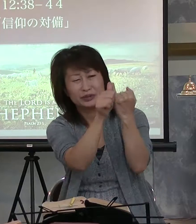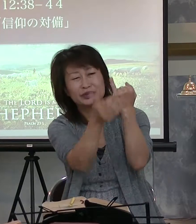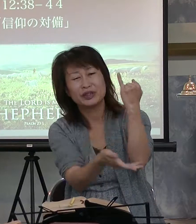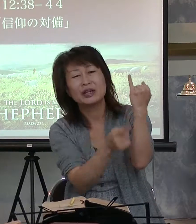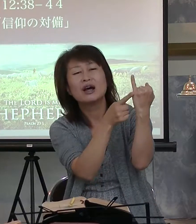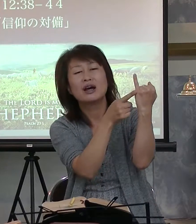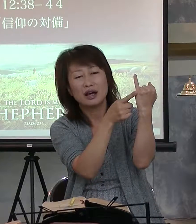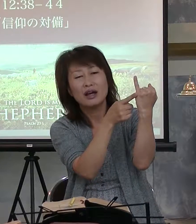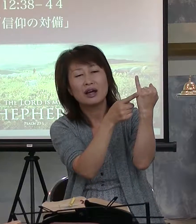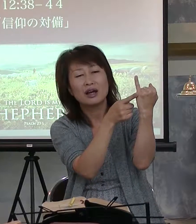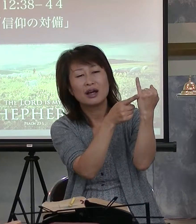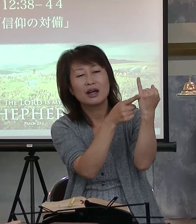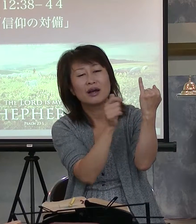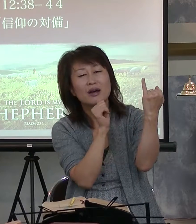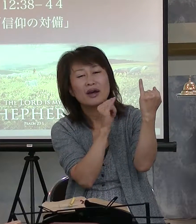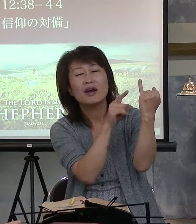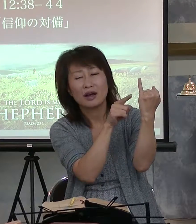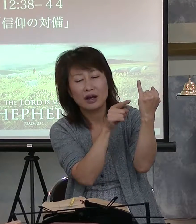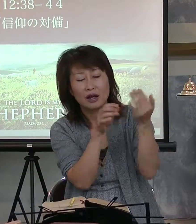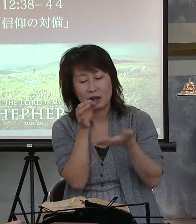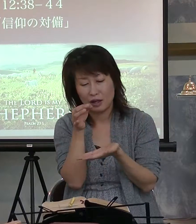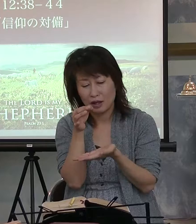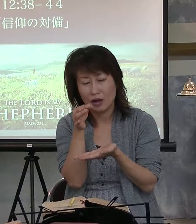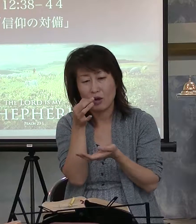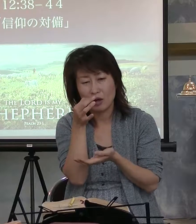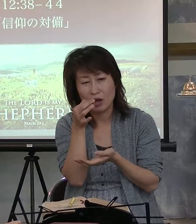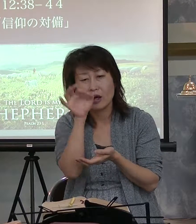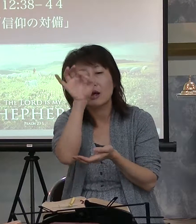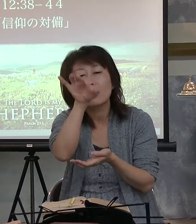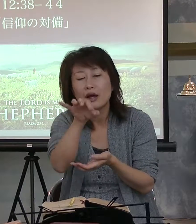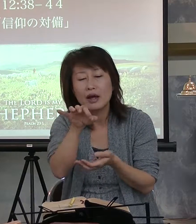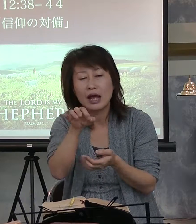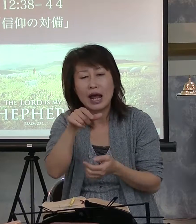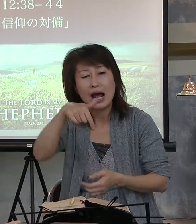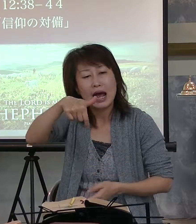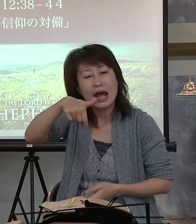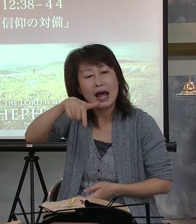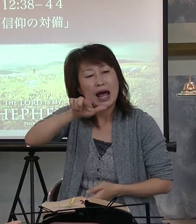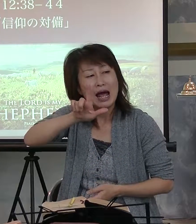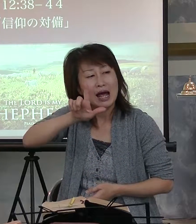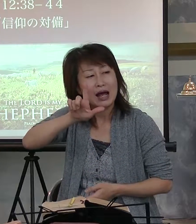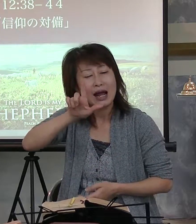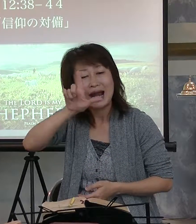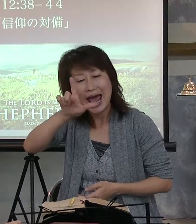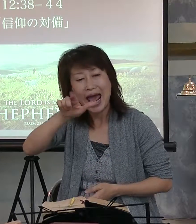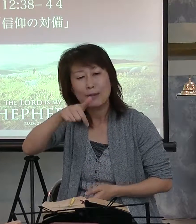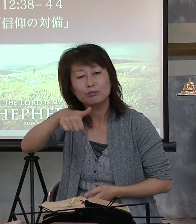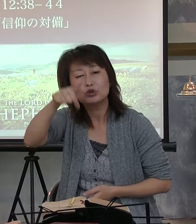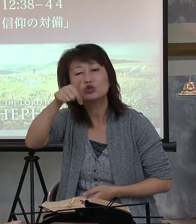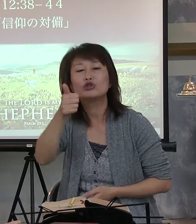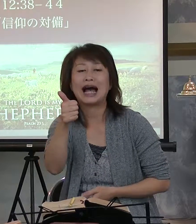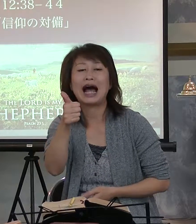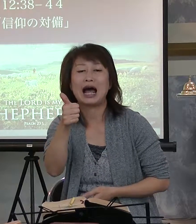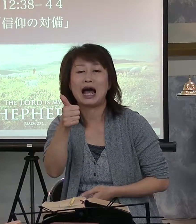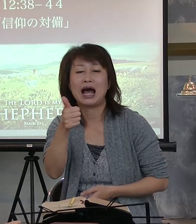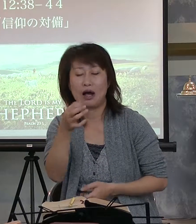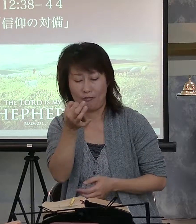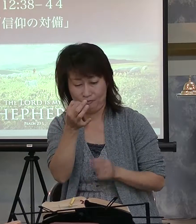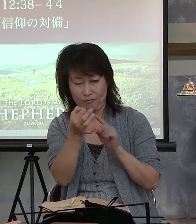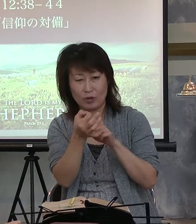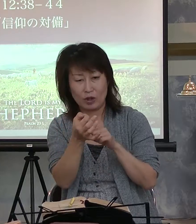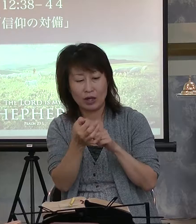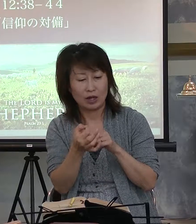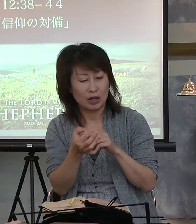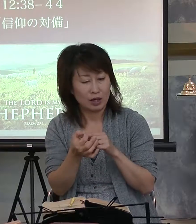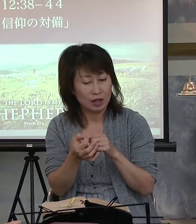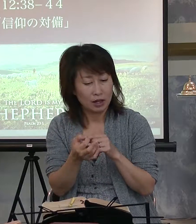タ10日を2つ投げ入れた。それは1コトラント